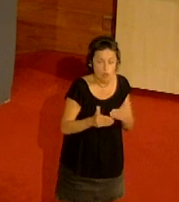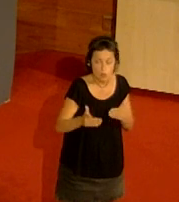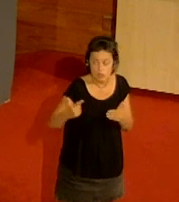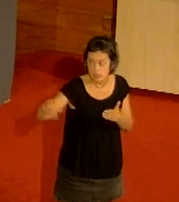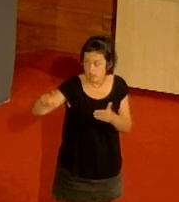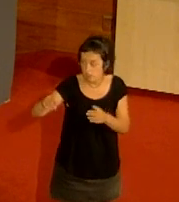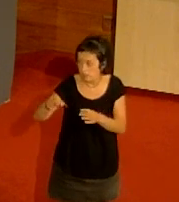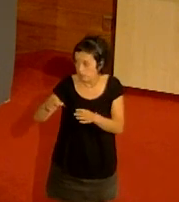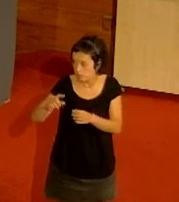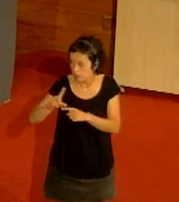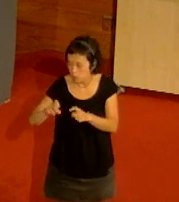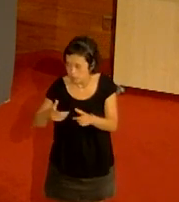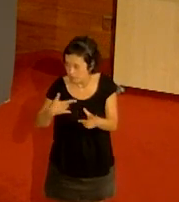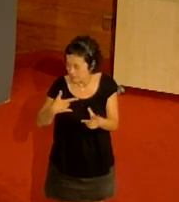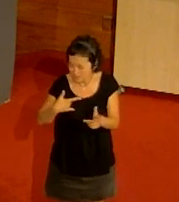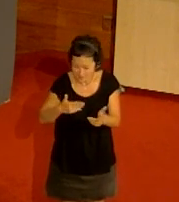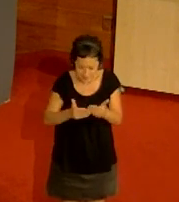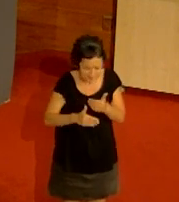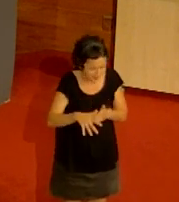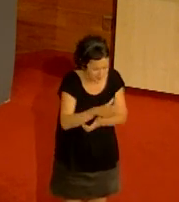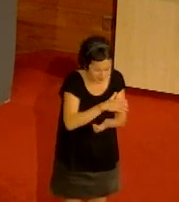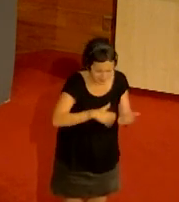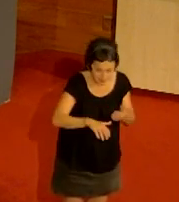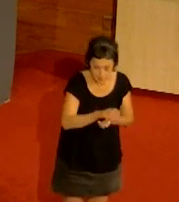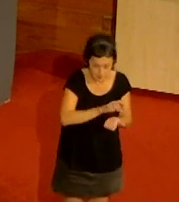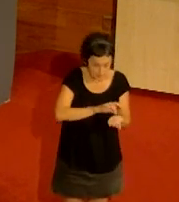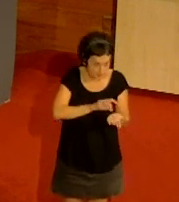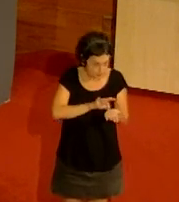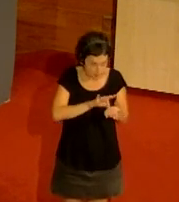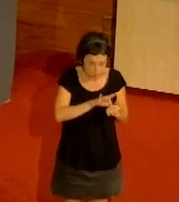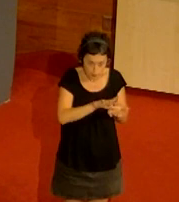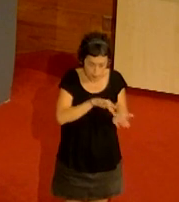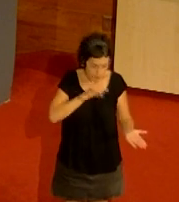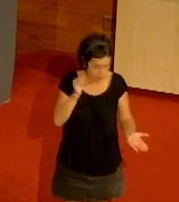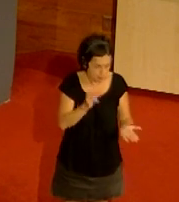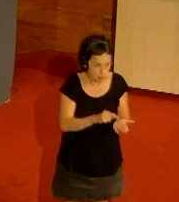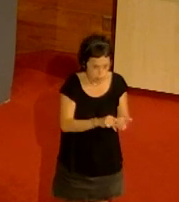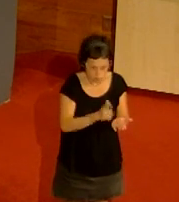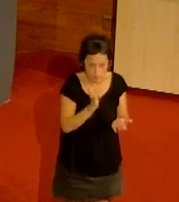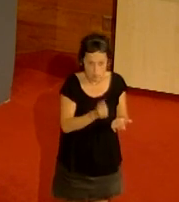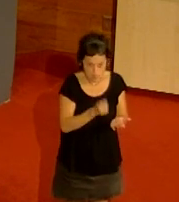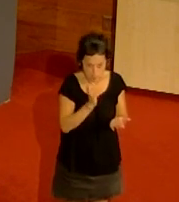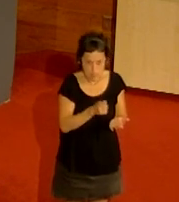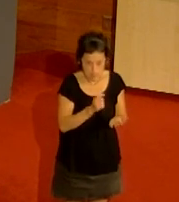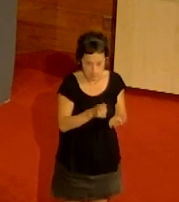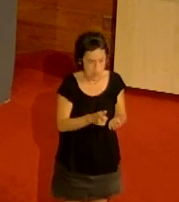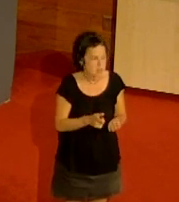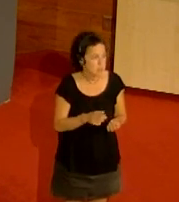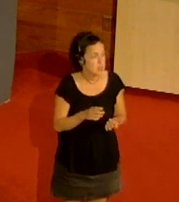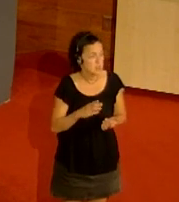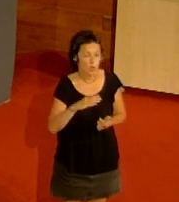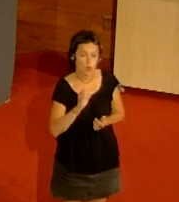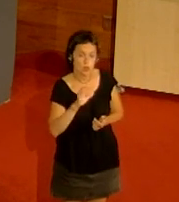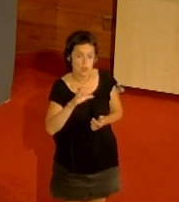es un auténtico calvario. Las devoluciones en caliente son más habituales de los que creemos y los CIEs, que son centros de